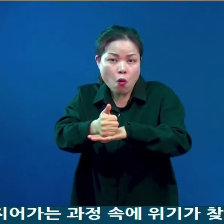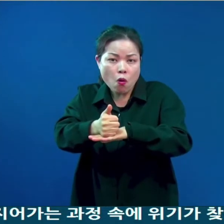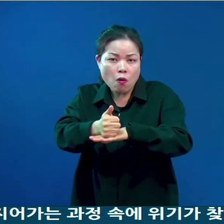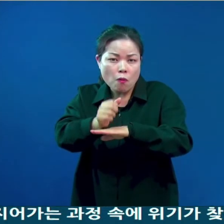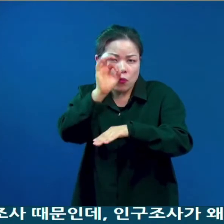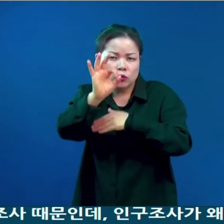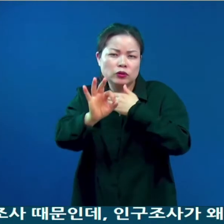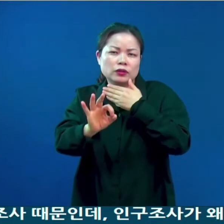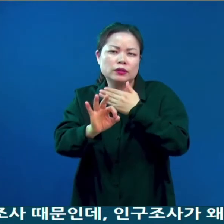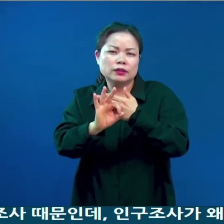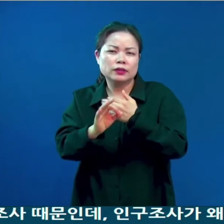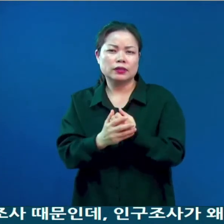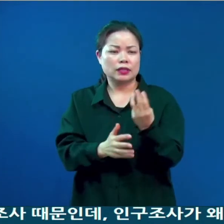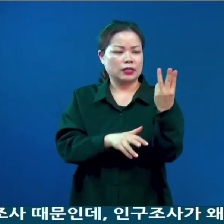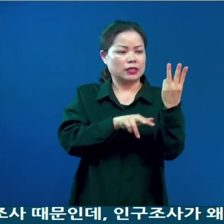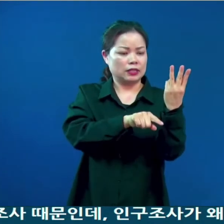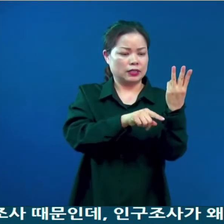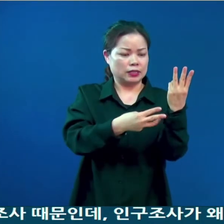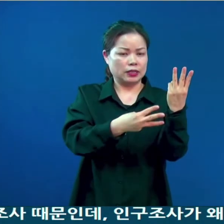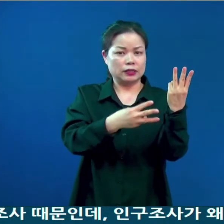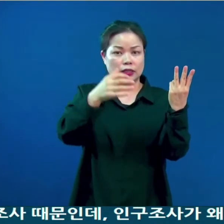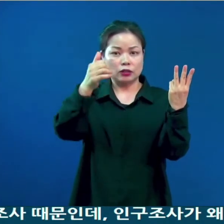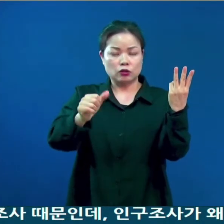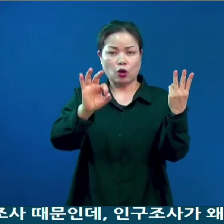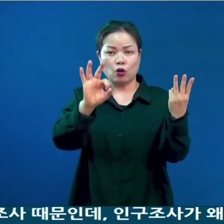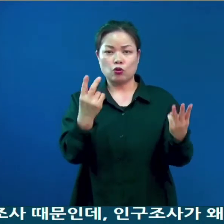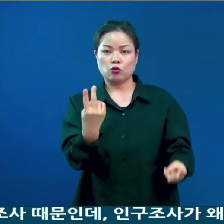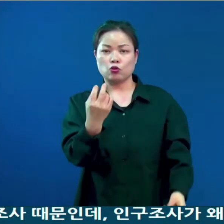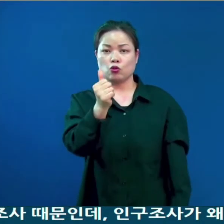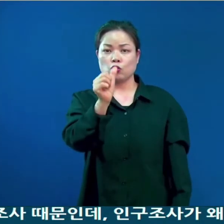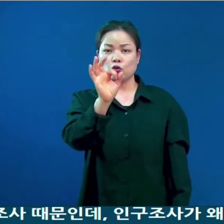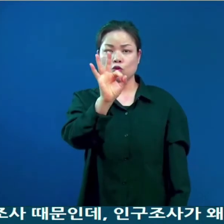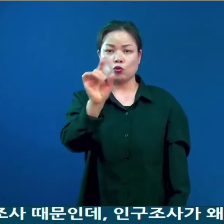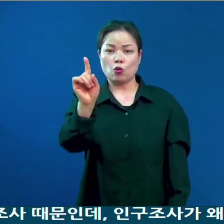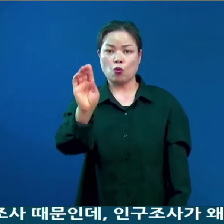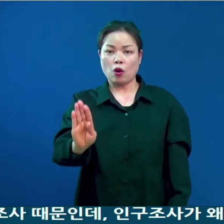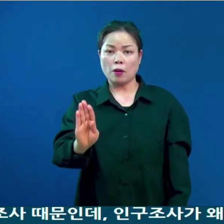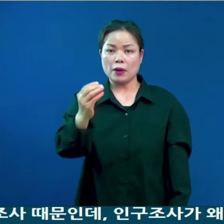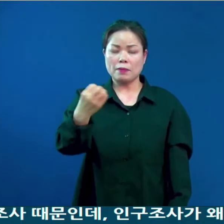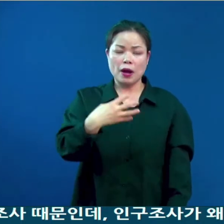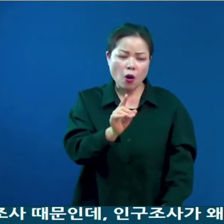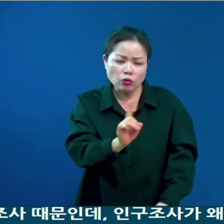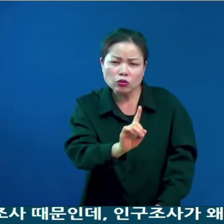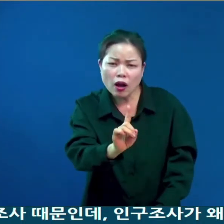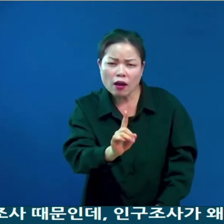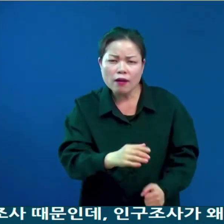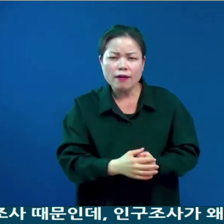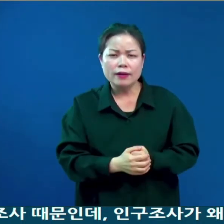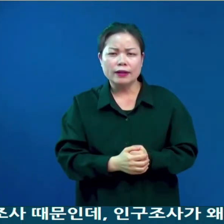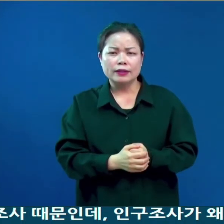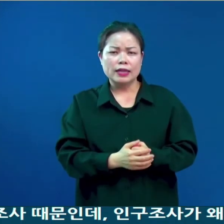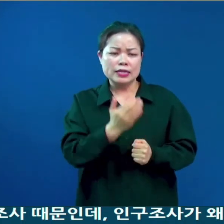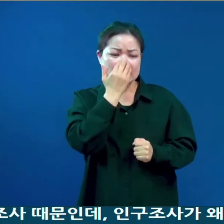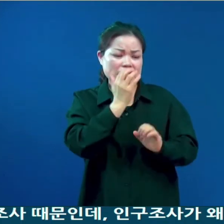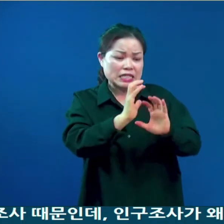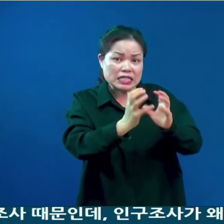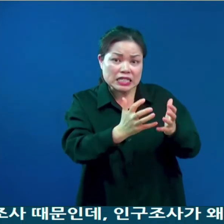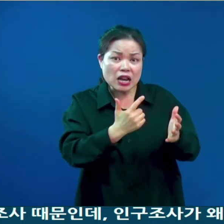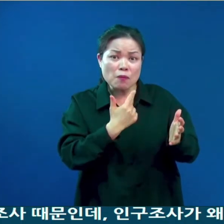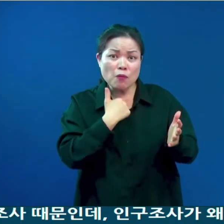한번 보시면 3절 끝에 요압의 말을 들어보십시오. 3절 끝에 뭐라고 되어 있습니까? 어찌하여